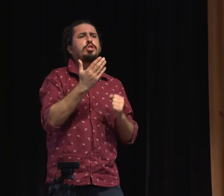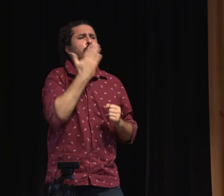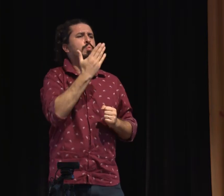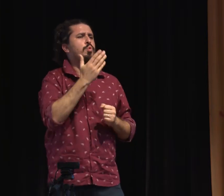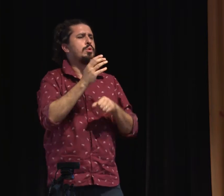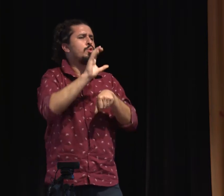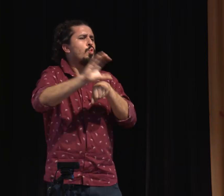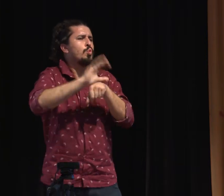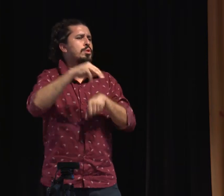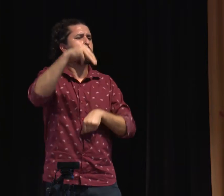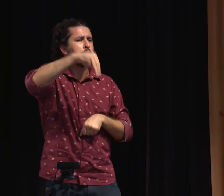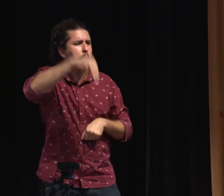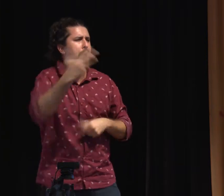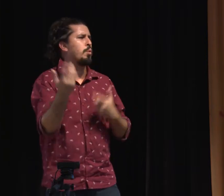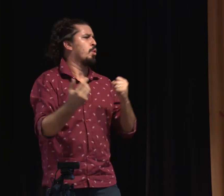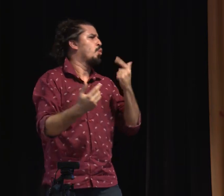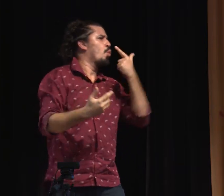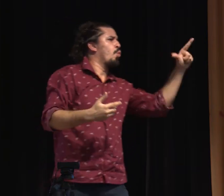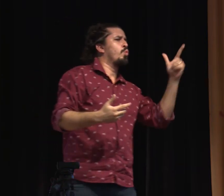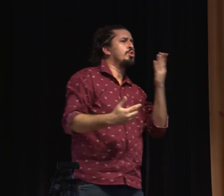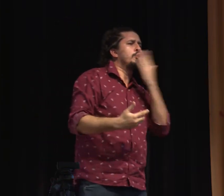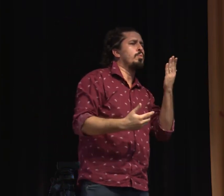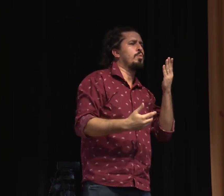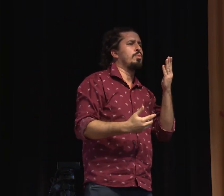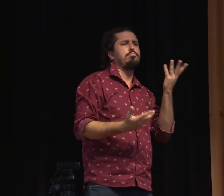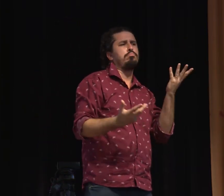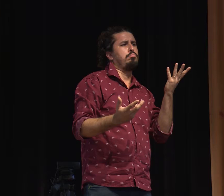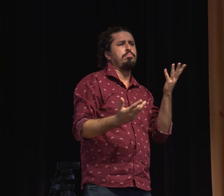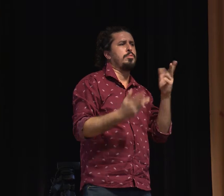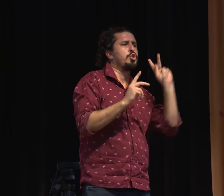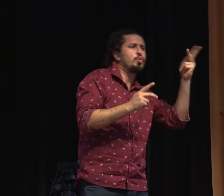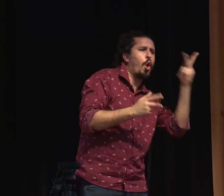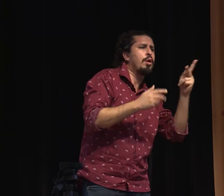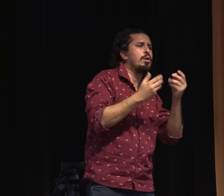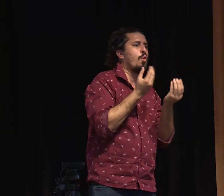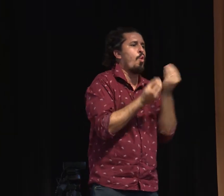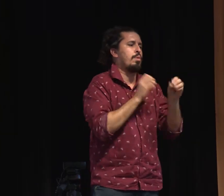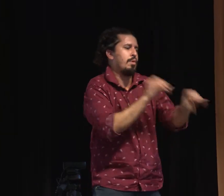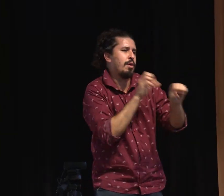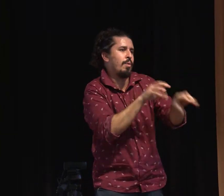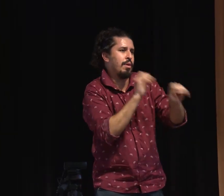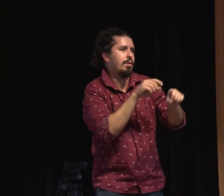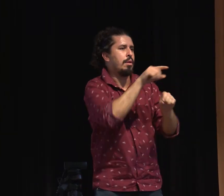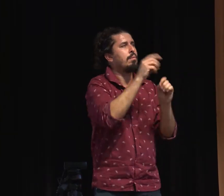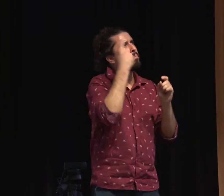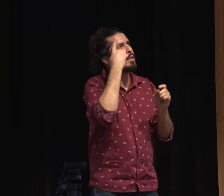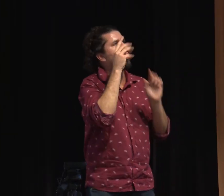um intérprete, né? Dependendo do curso, se for um curso de matemática ou um curso de